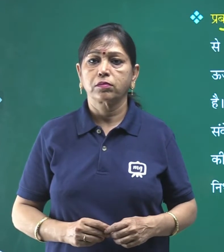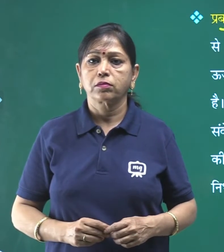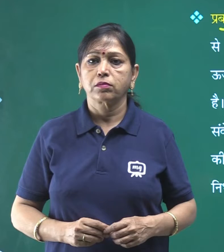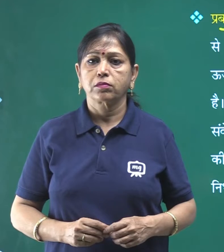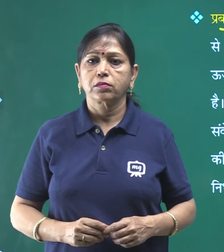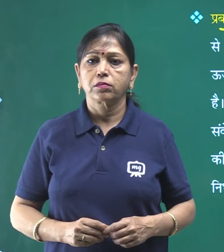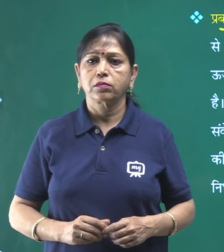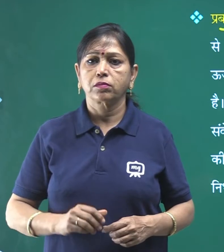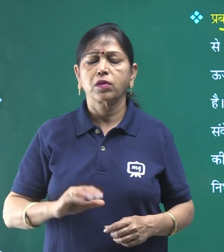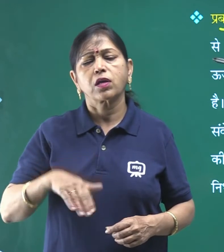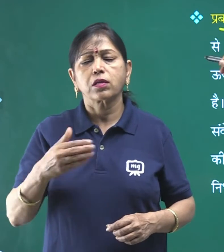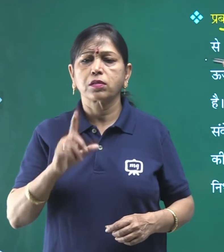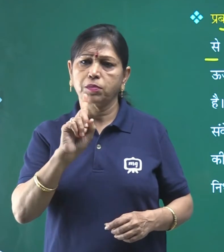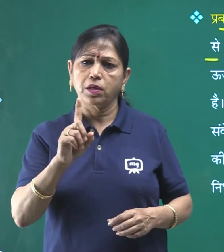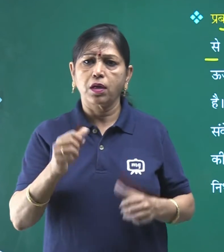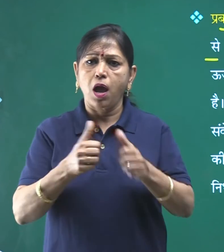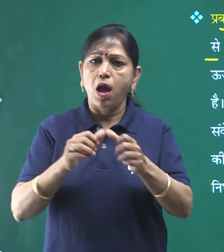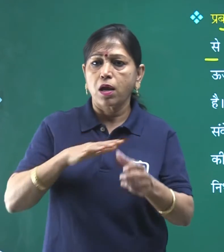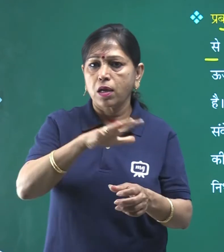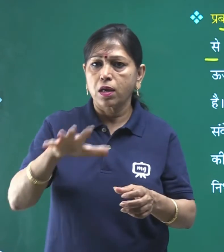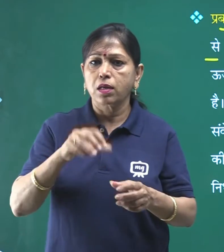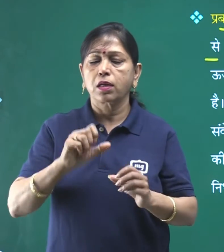किसी एकांक क्षेत्रफल से